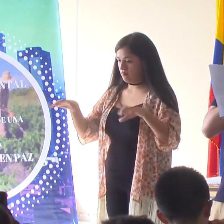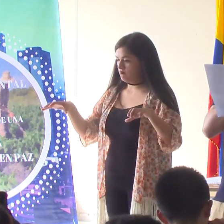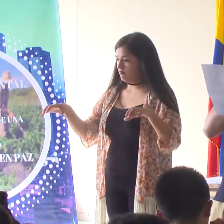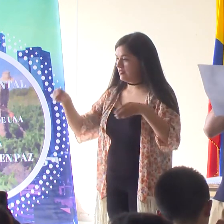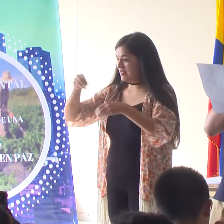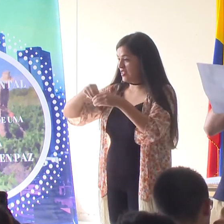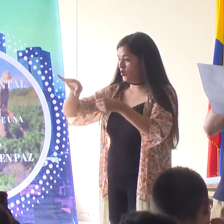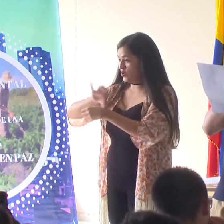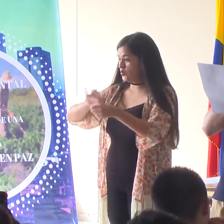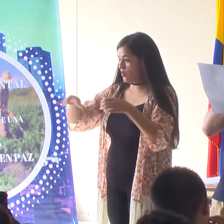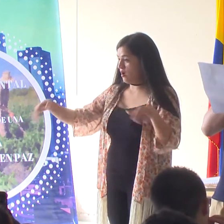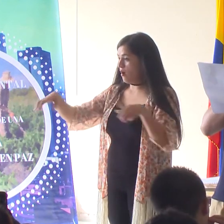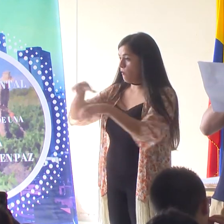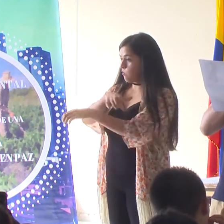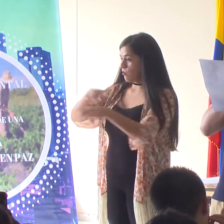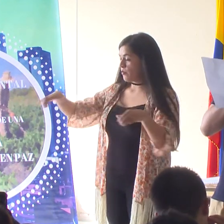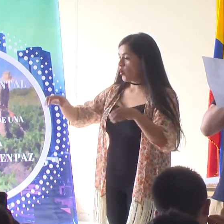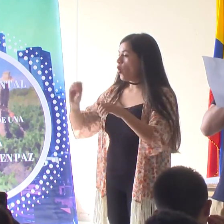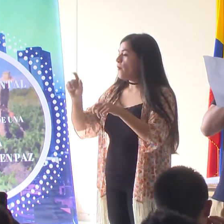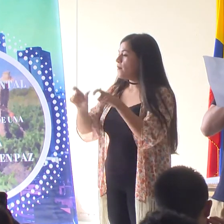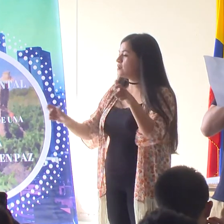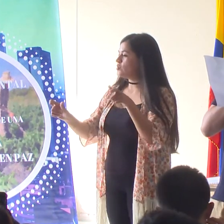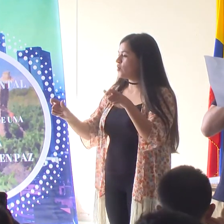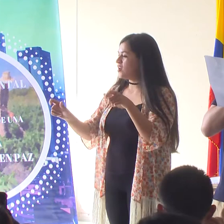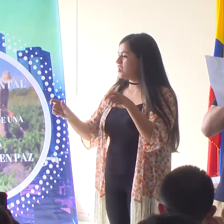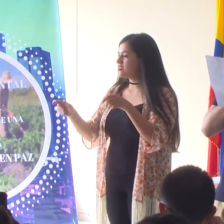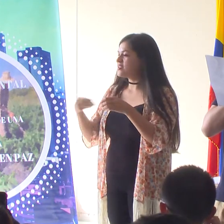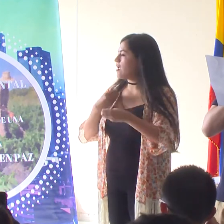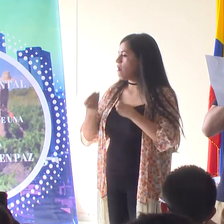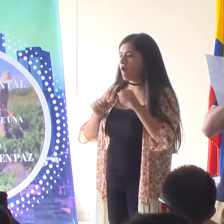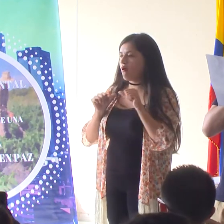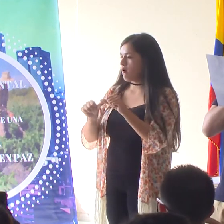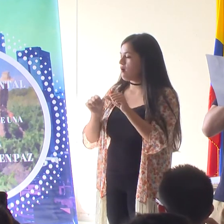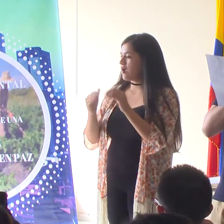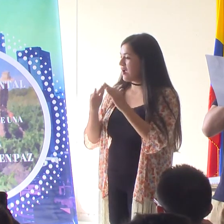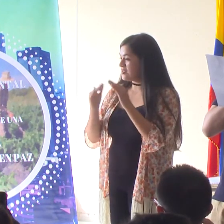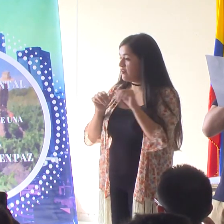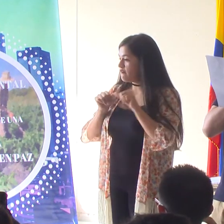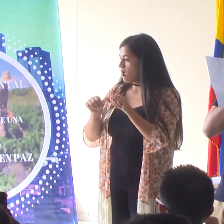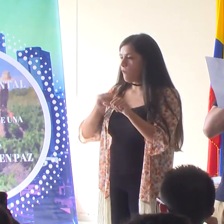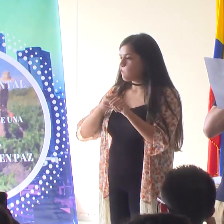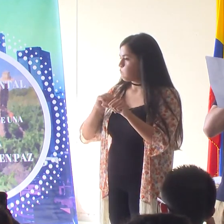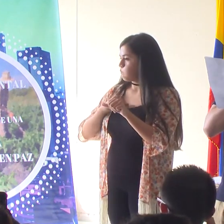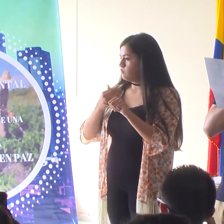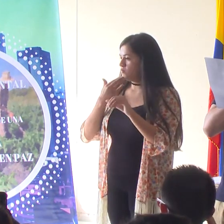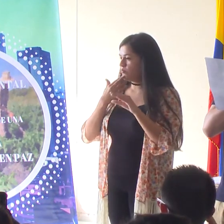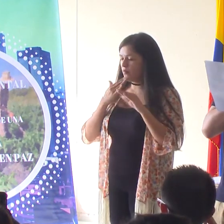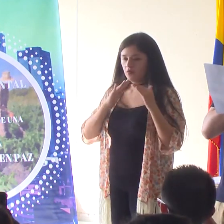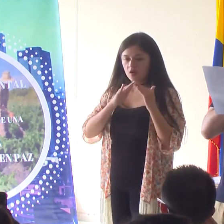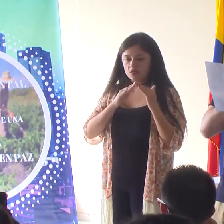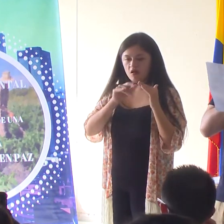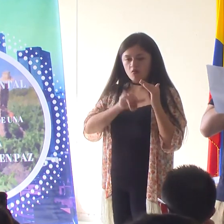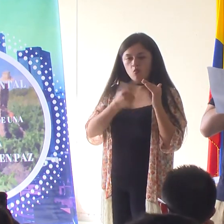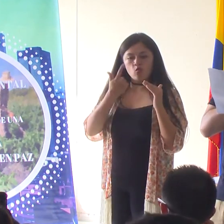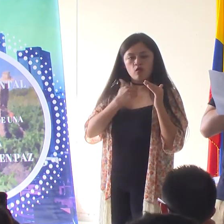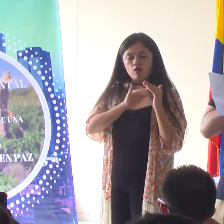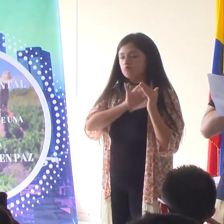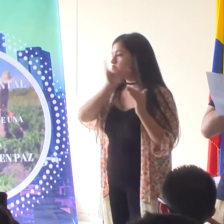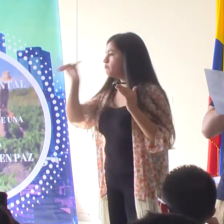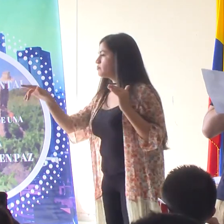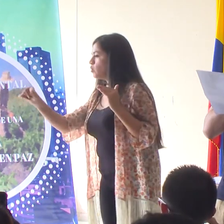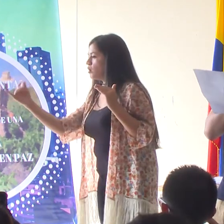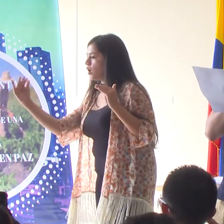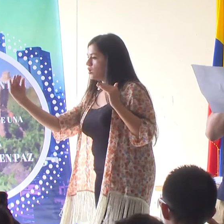movilidad de la población flotante las personas se desplazan en la ciudad por cambio del lugar de residencia ójala